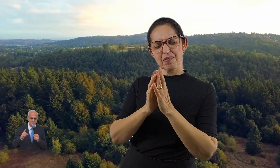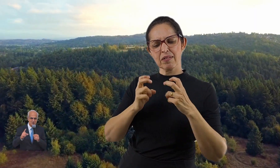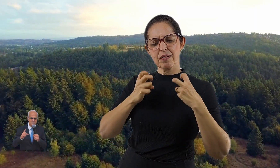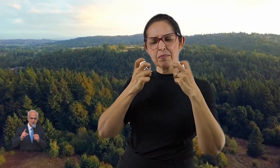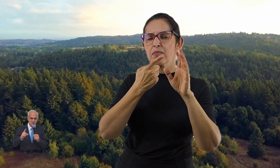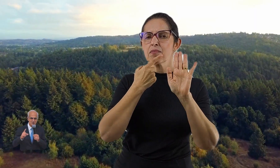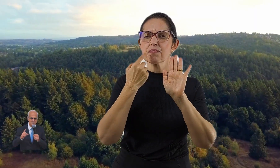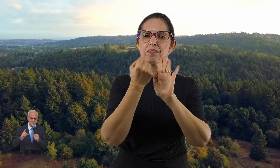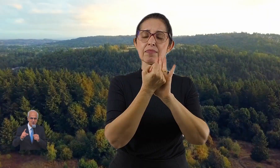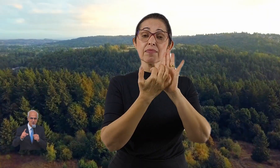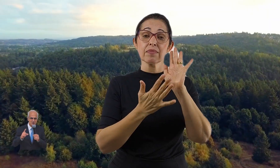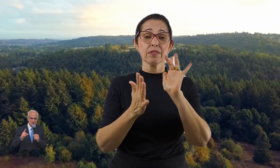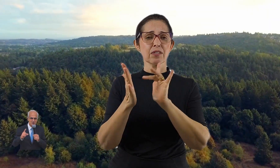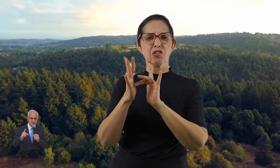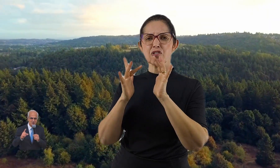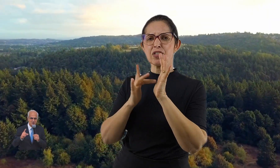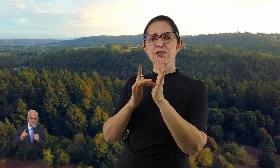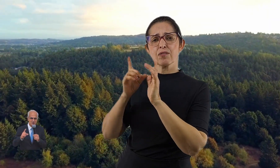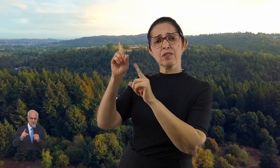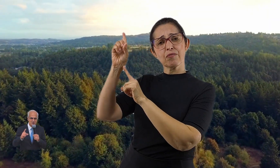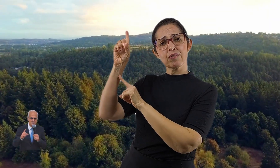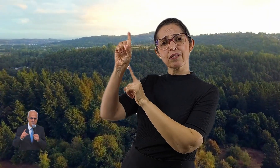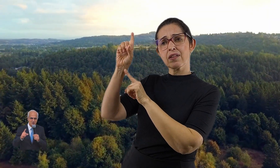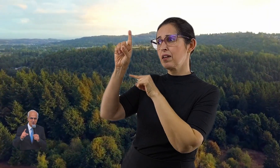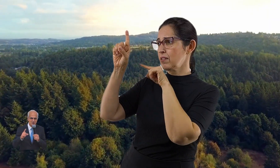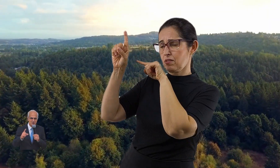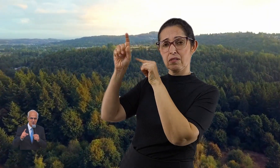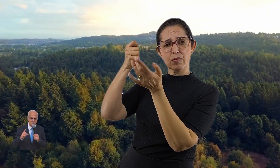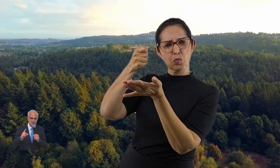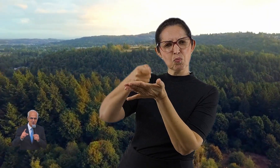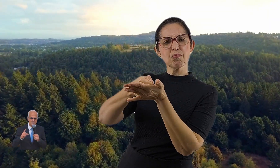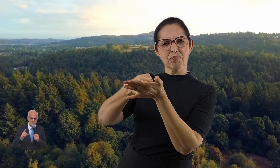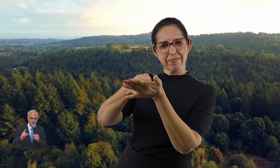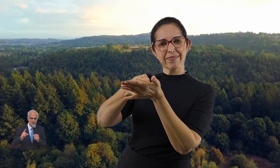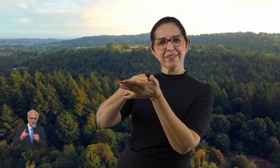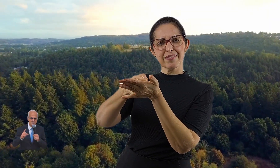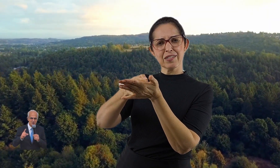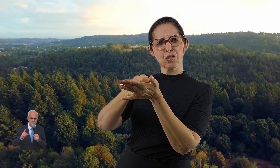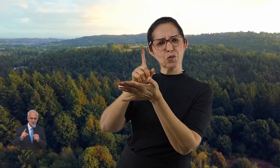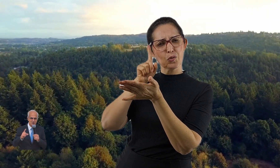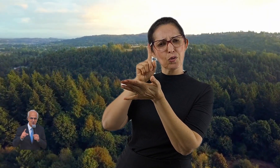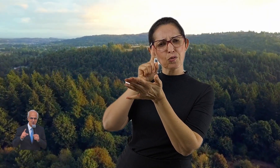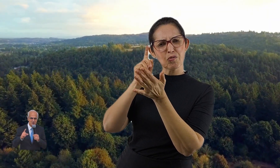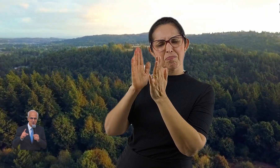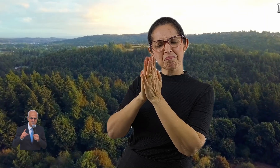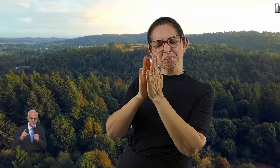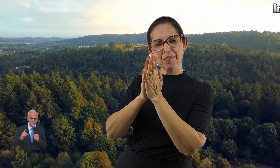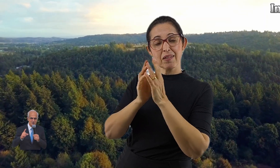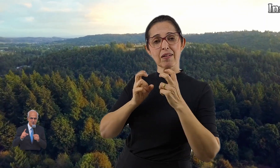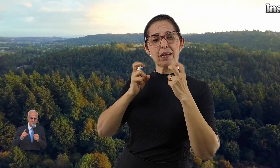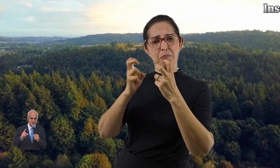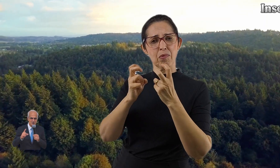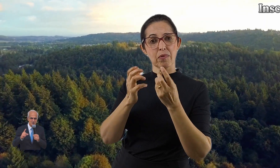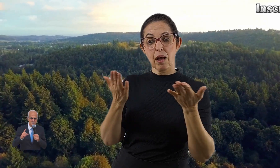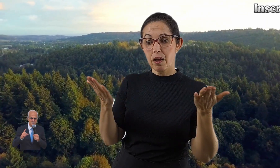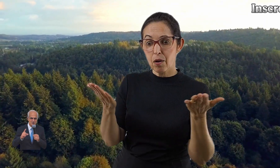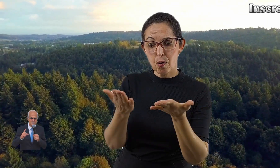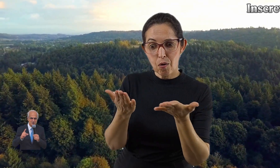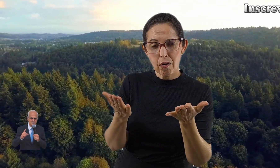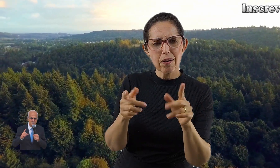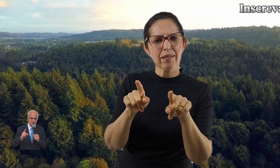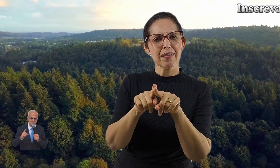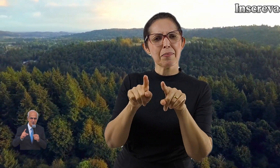que a vontade dele prevaleça, o querer dele prevaleça. É esse clamor de todo dia, mas esse clamor de agora.